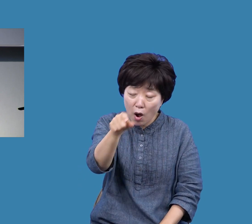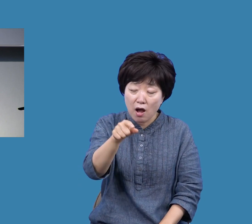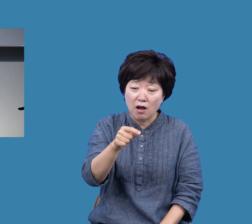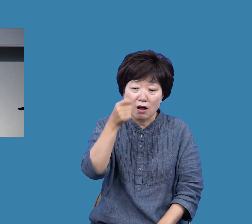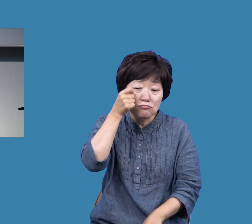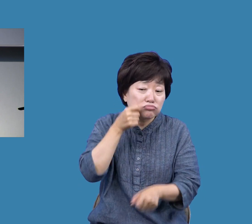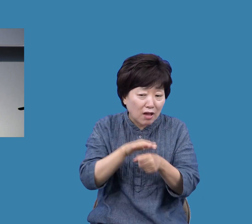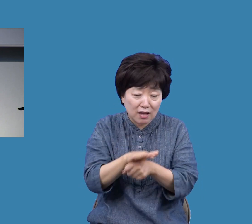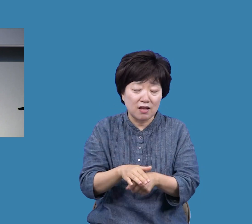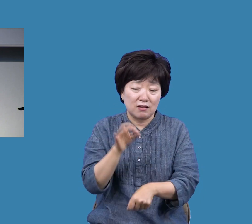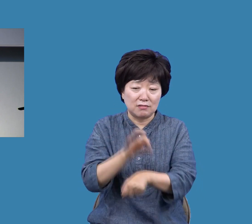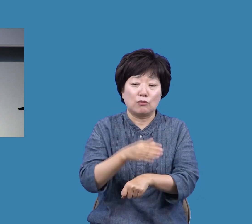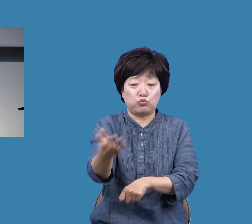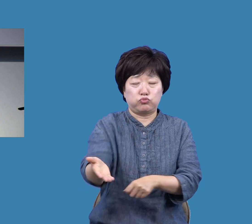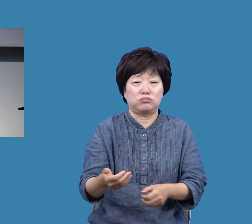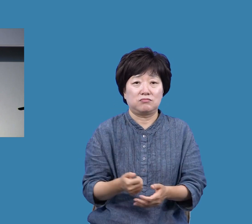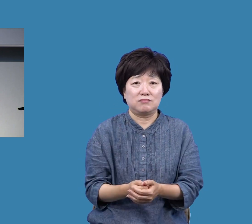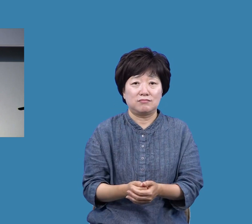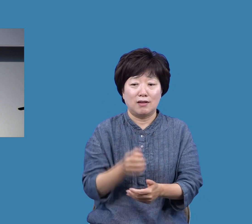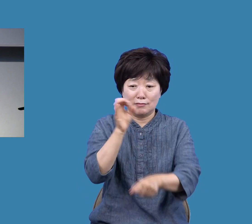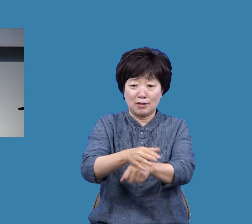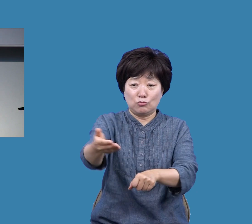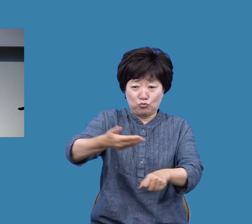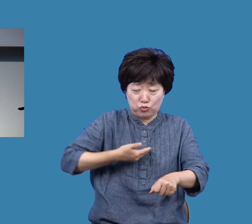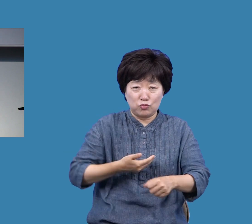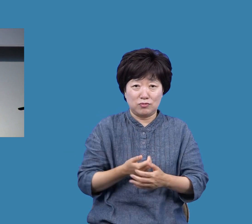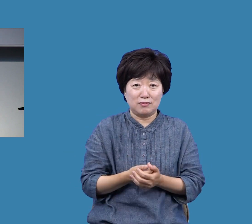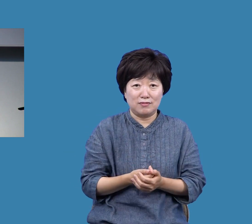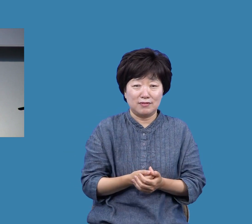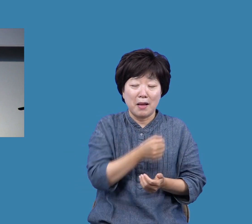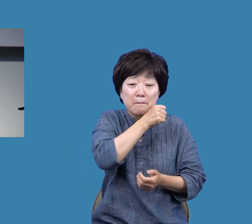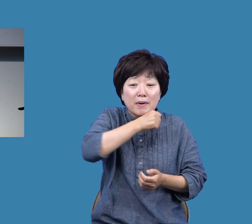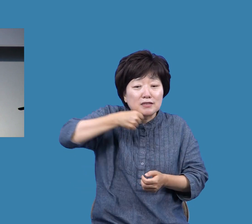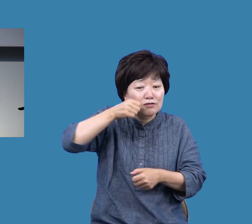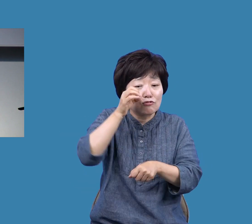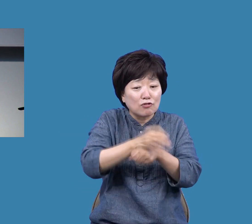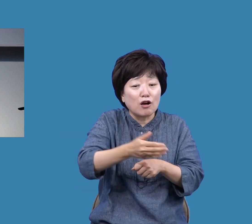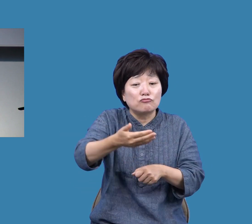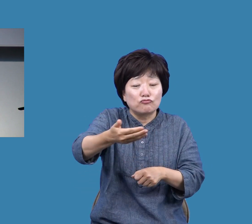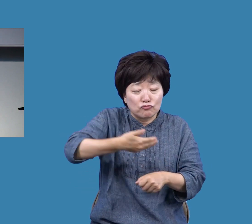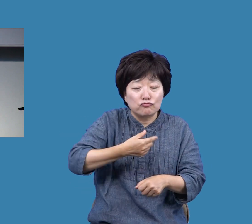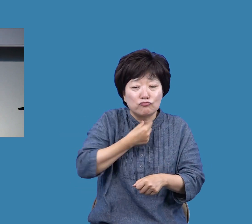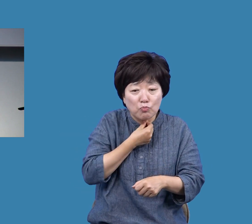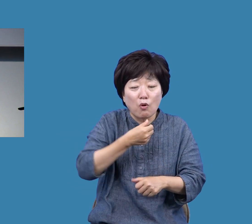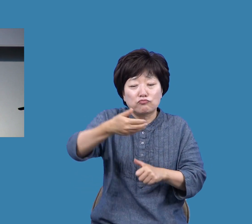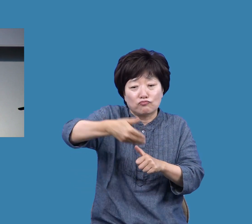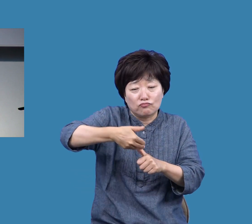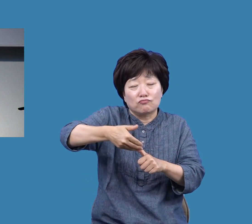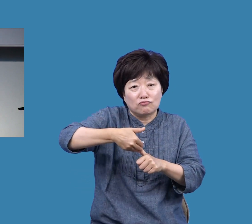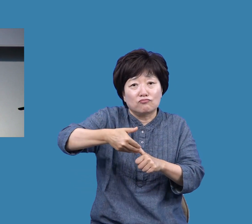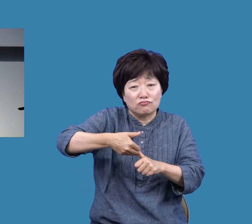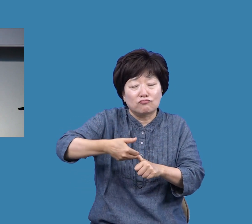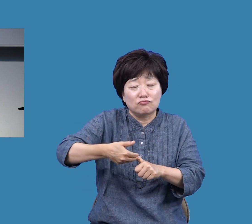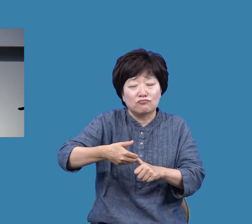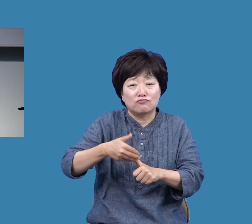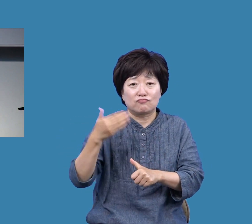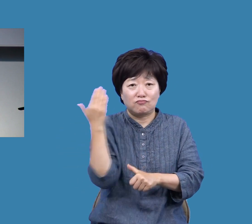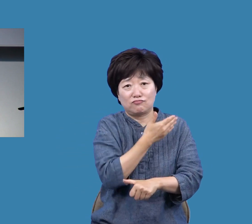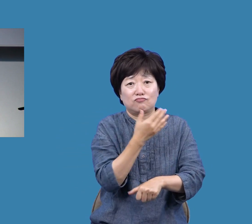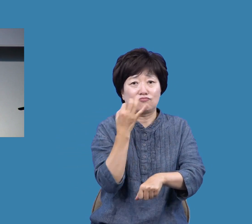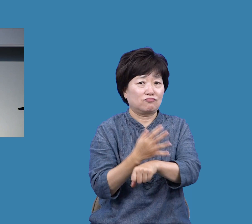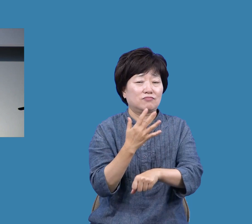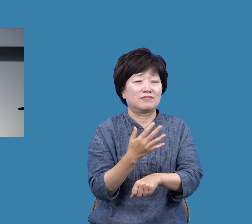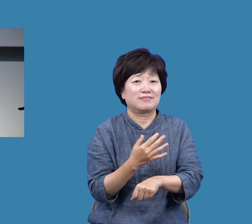불쌍해서 사줬구나. 뭐 아니면 맛있는 거 먹이고 싶어서 사줬구나. 그 액면 그대로 해야 되는